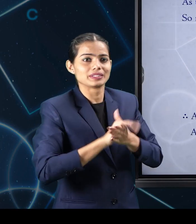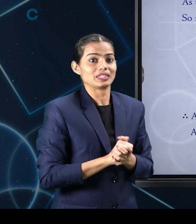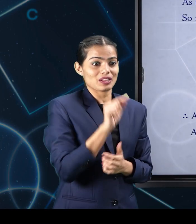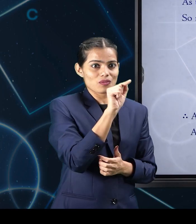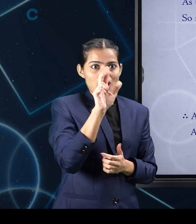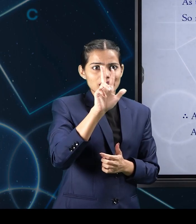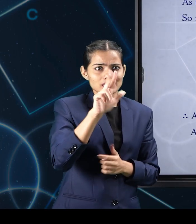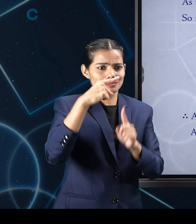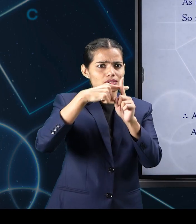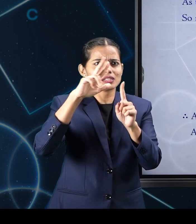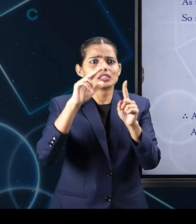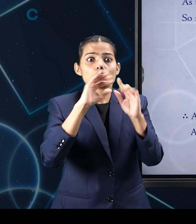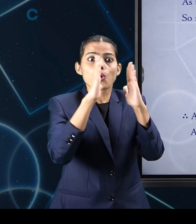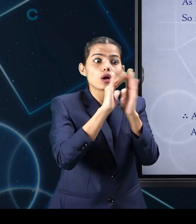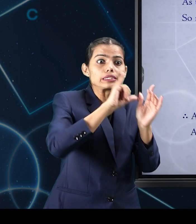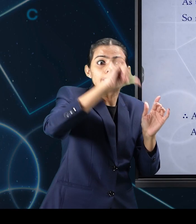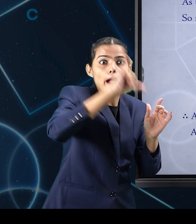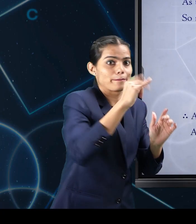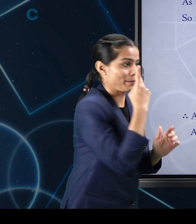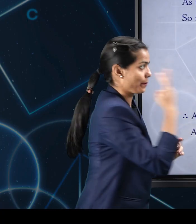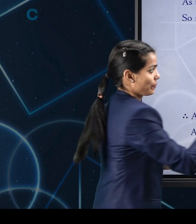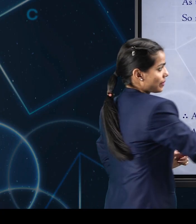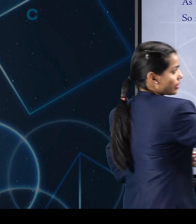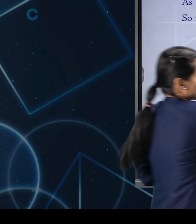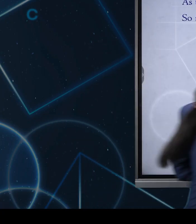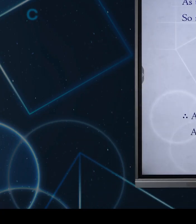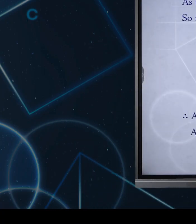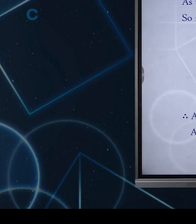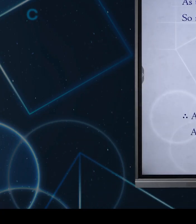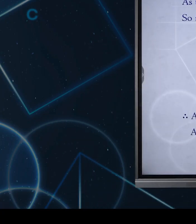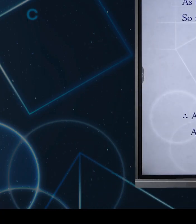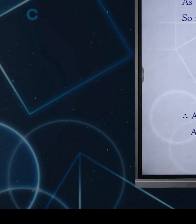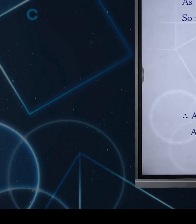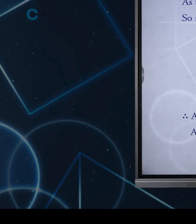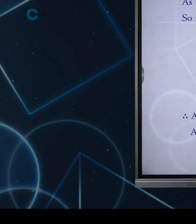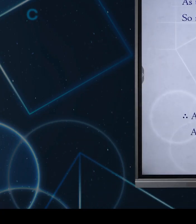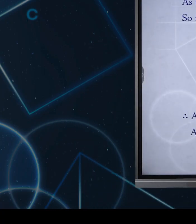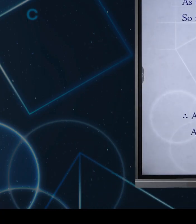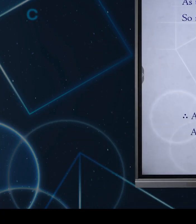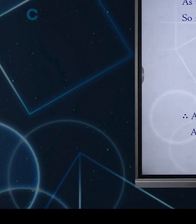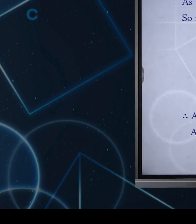AB is equal 8 plus A of AT is equal BT।